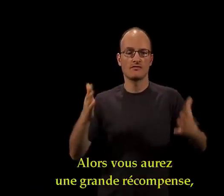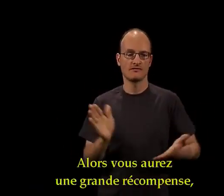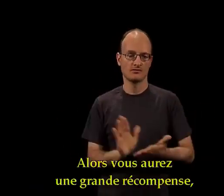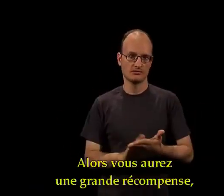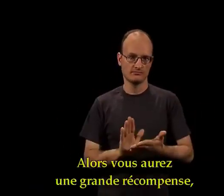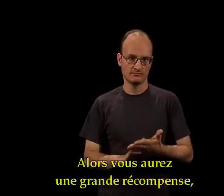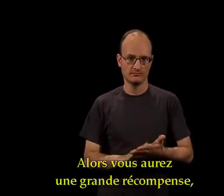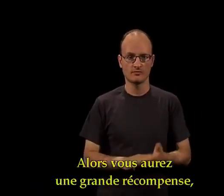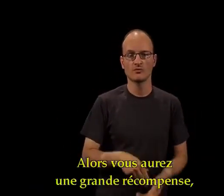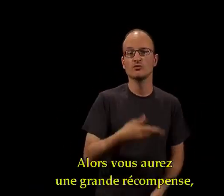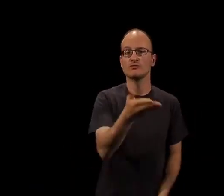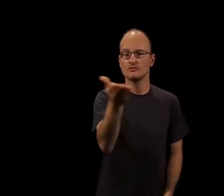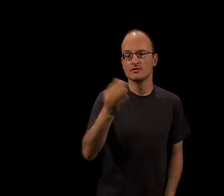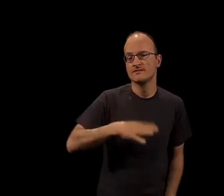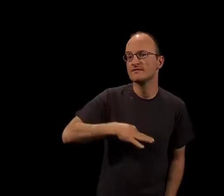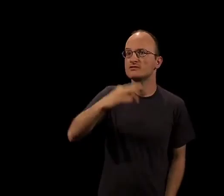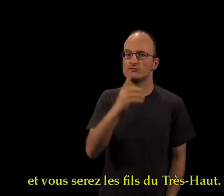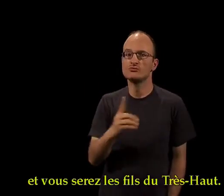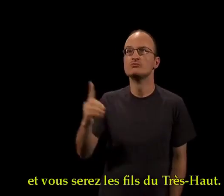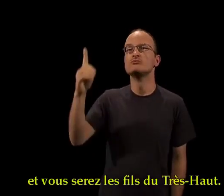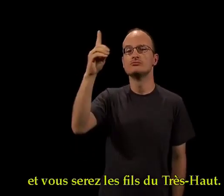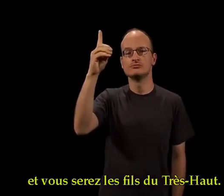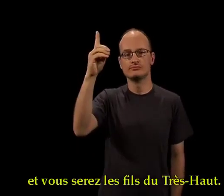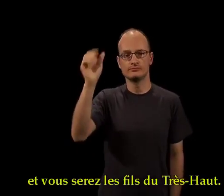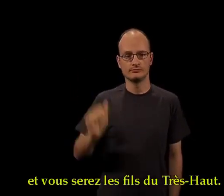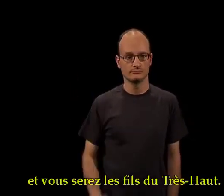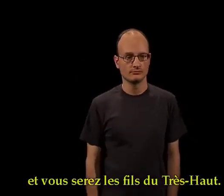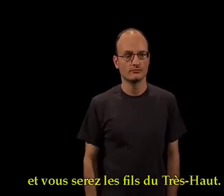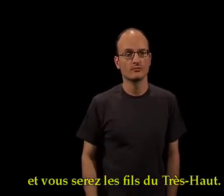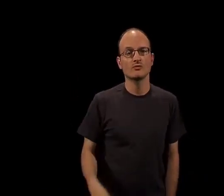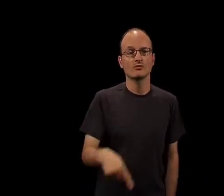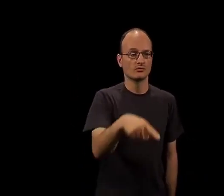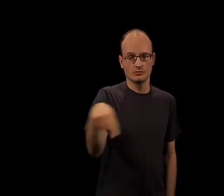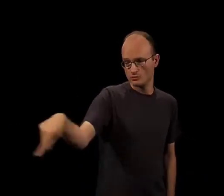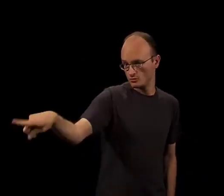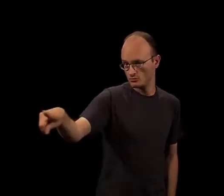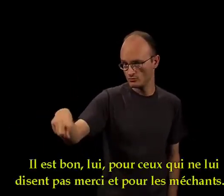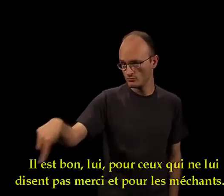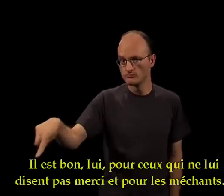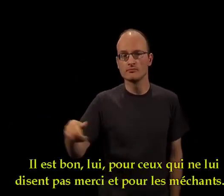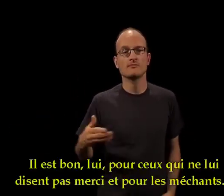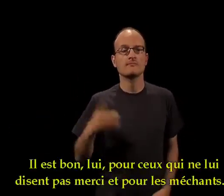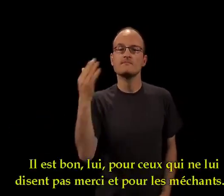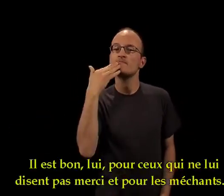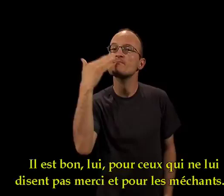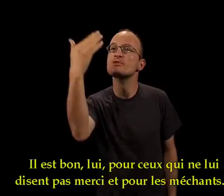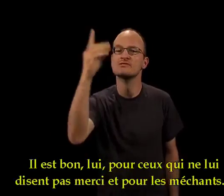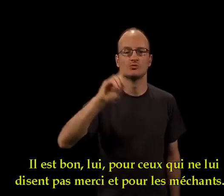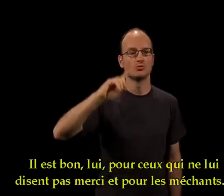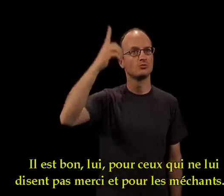Alors, vous aurez une grande récompense et vous serez les fils du Très-Haut. Il est bon, lui, pour ceux